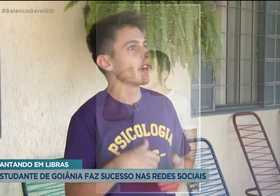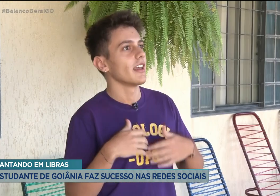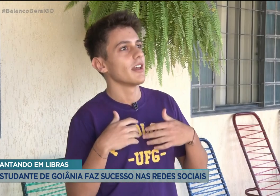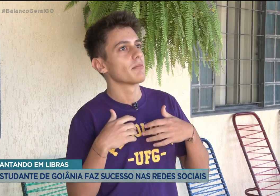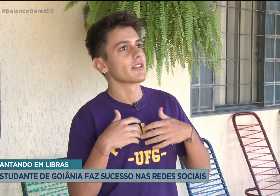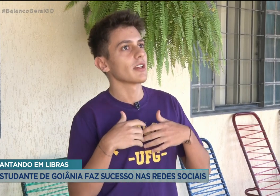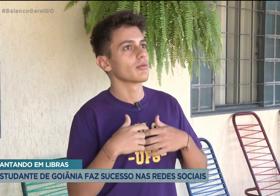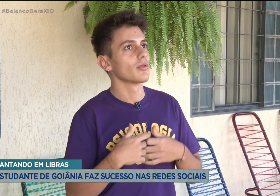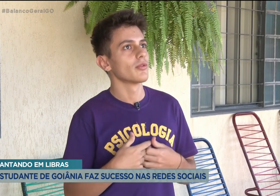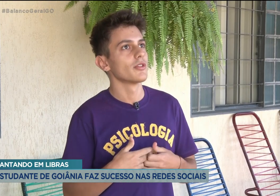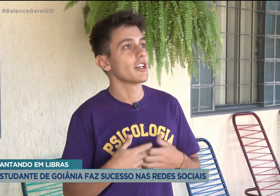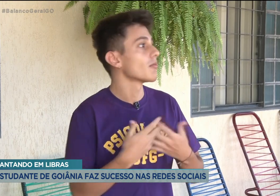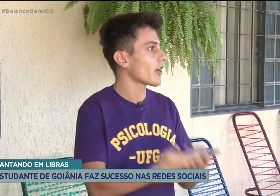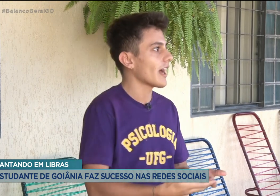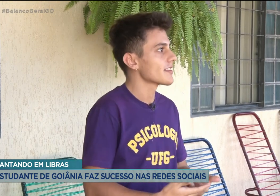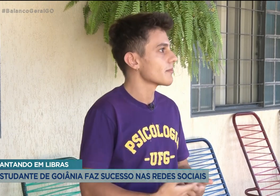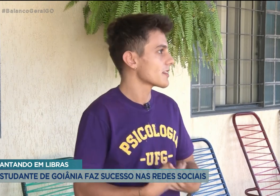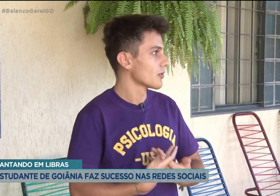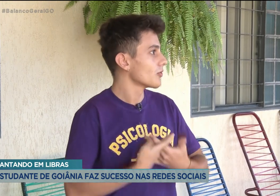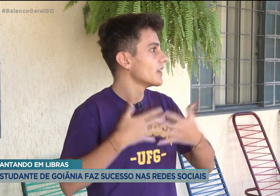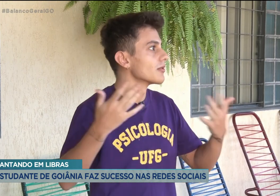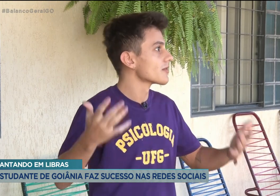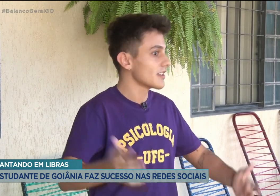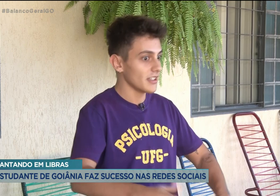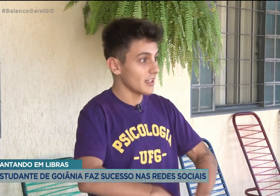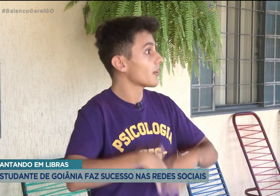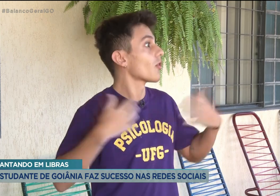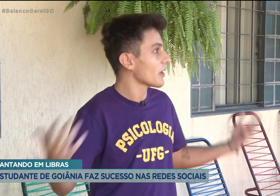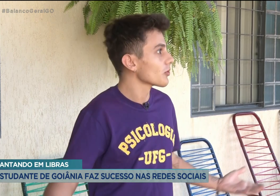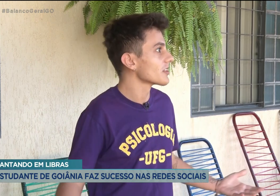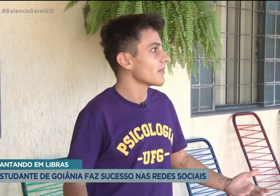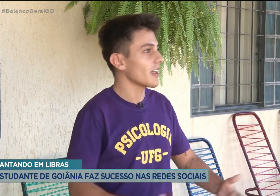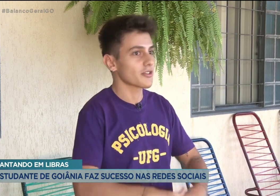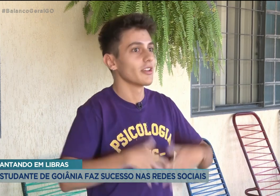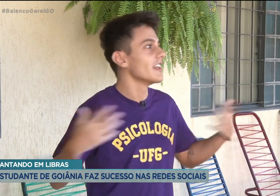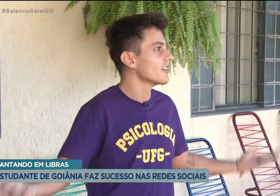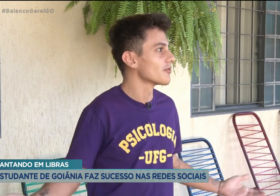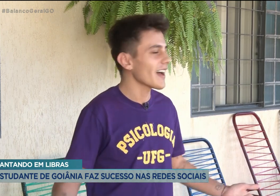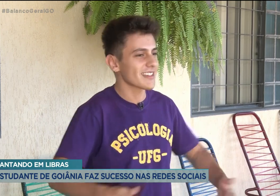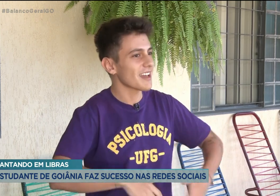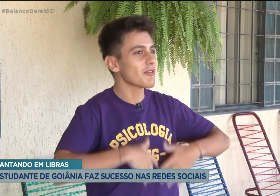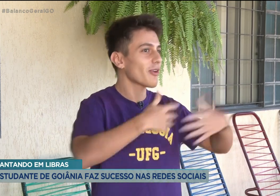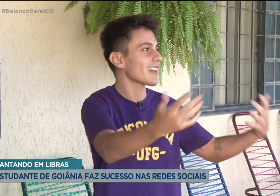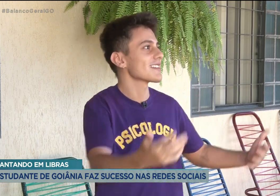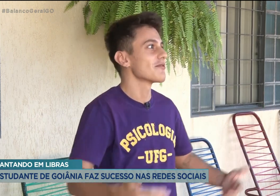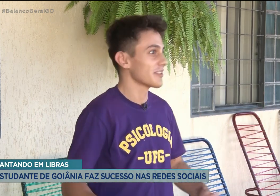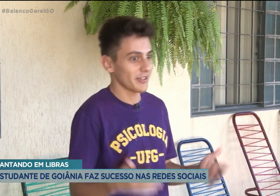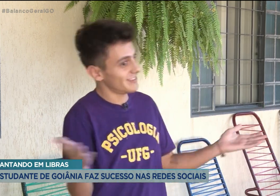Eu postei um do Diego Moraes, que participou do Ídolos E ele comentou também, achou lindo Falei, você quer meu coração? Falei, ui